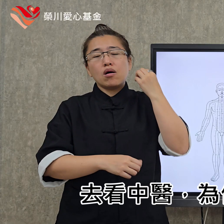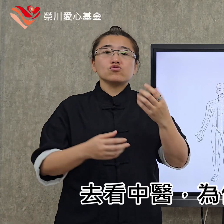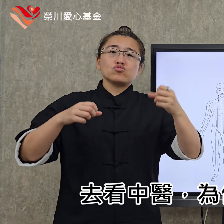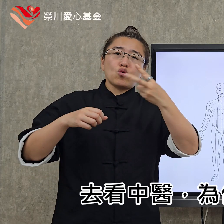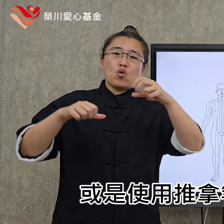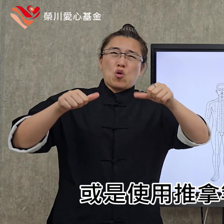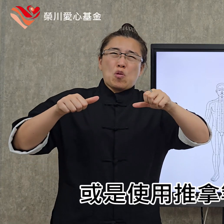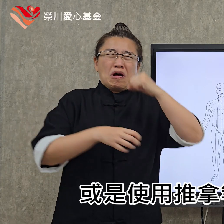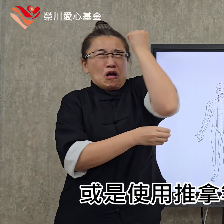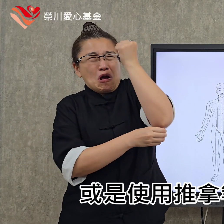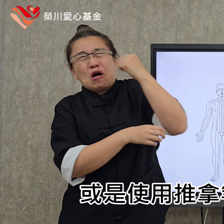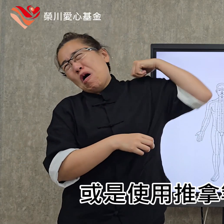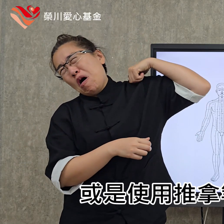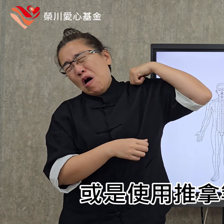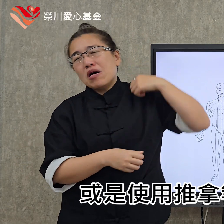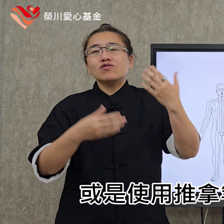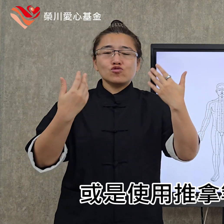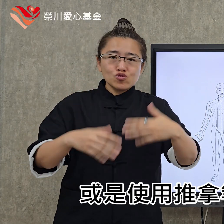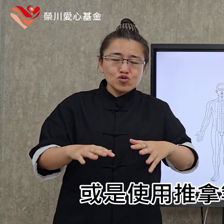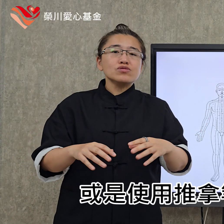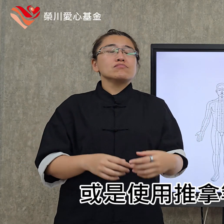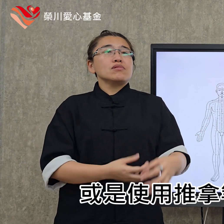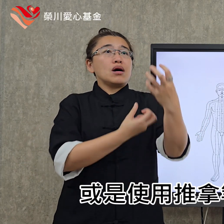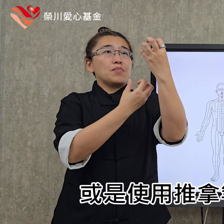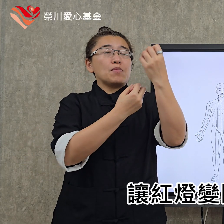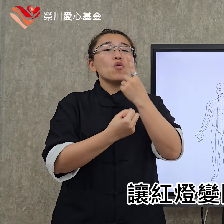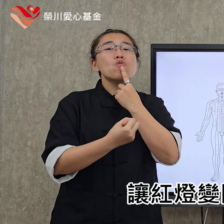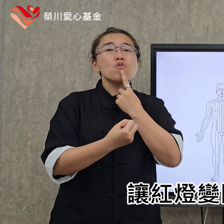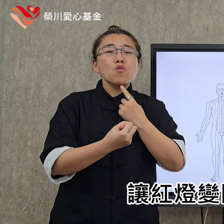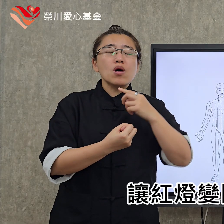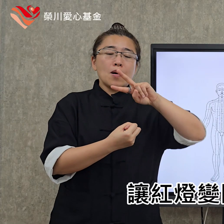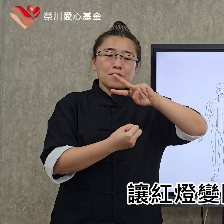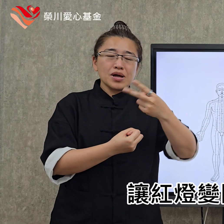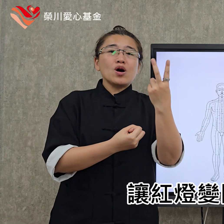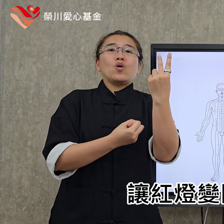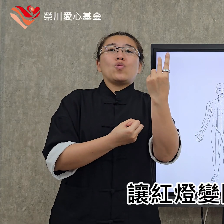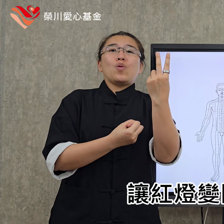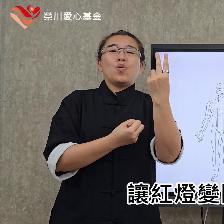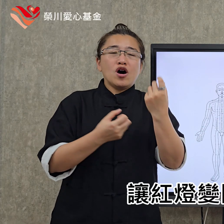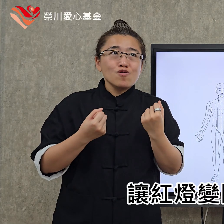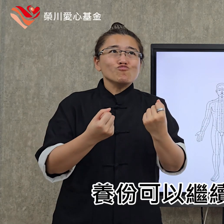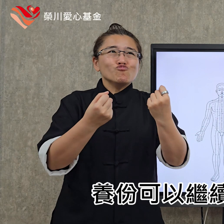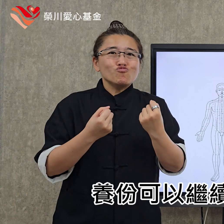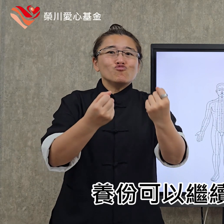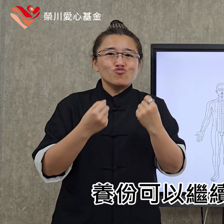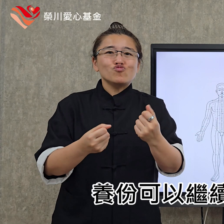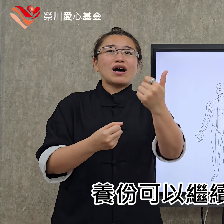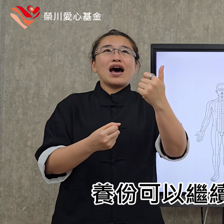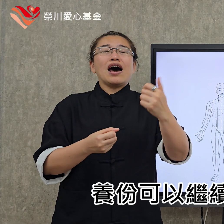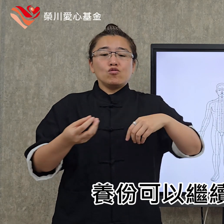使用推拿等等嘅治療方法，等紅燈變返做綠燈，養分就可以繼續輸送出去